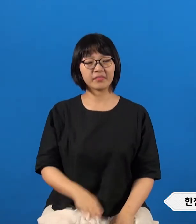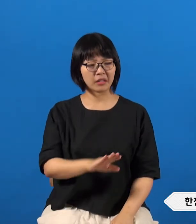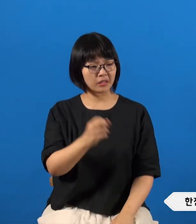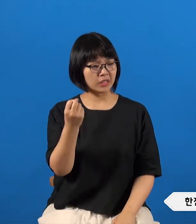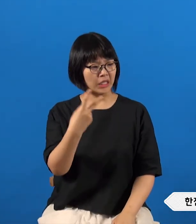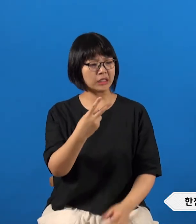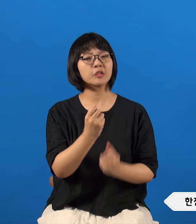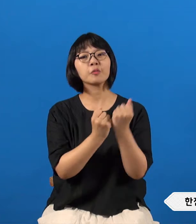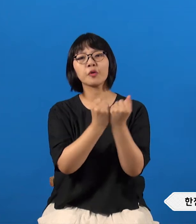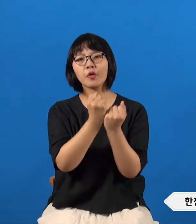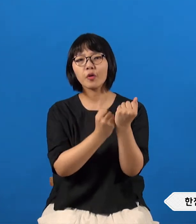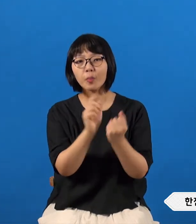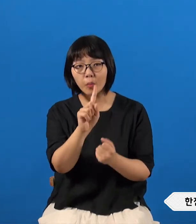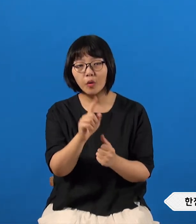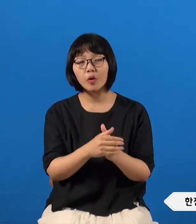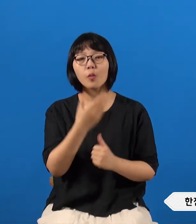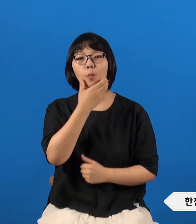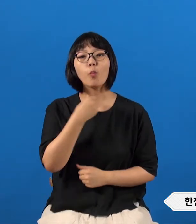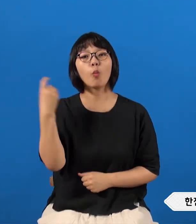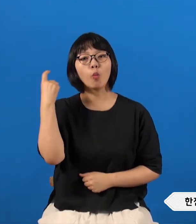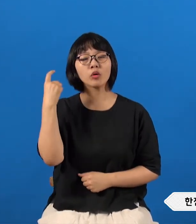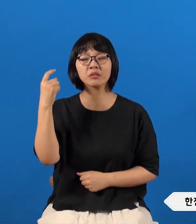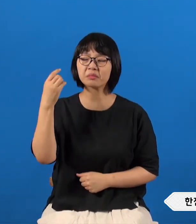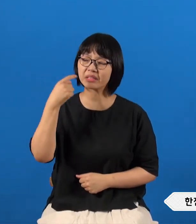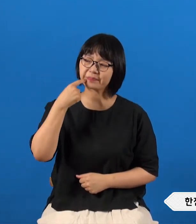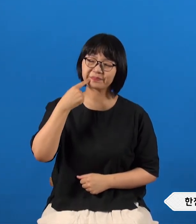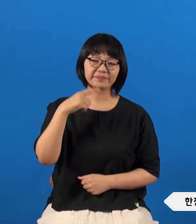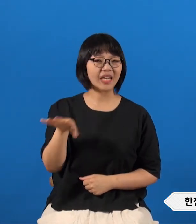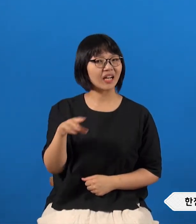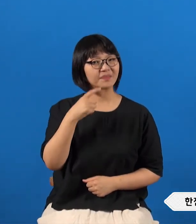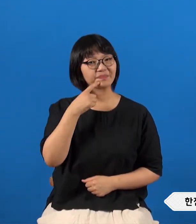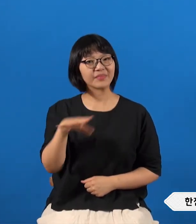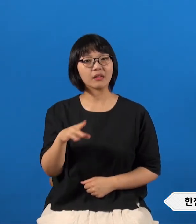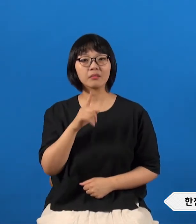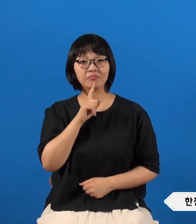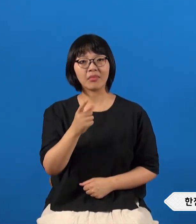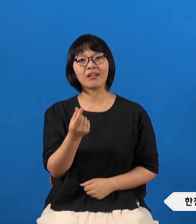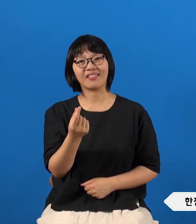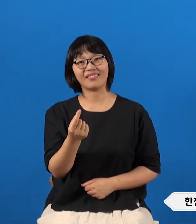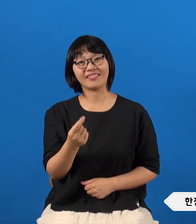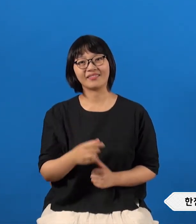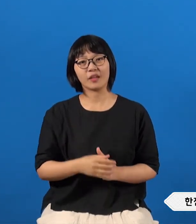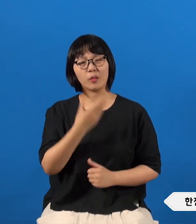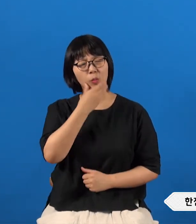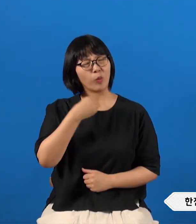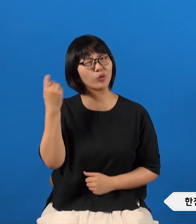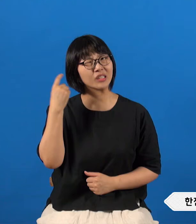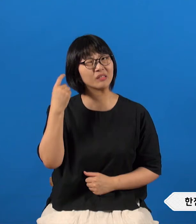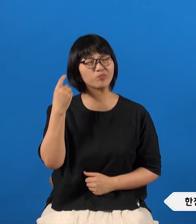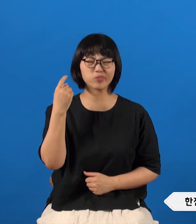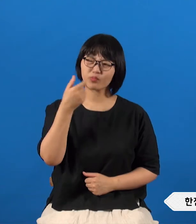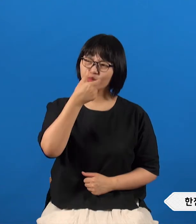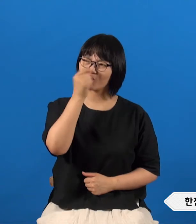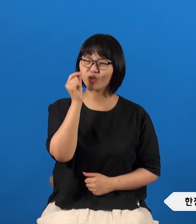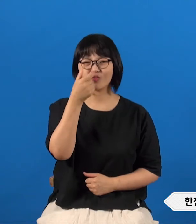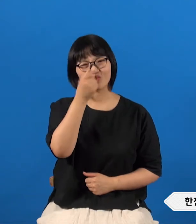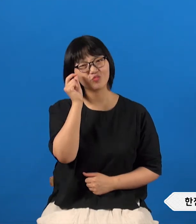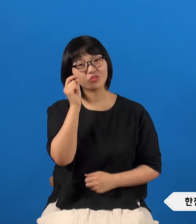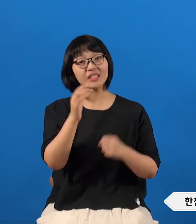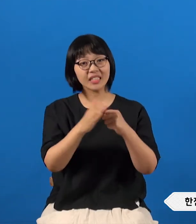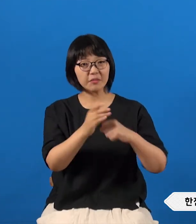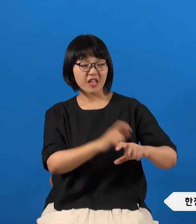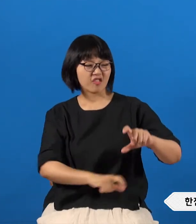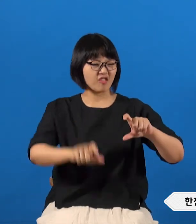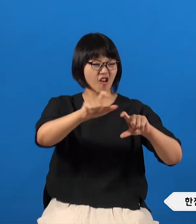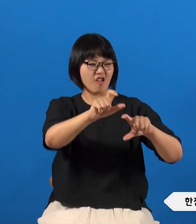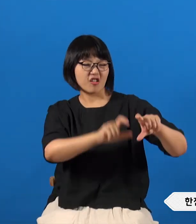그 말은 무슨 말입니까? 복음만으로는 안 된다는 뜻 아닙니까? 복음만으로는 안 되니까 이것도 더